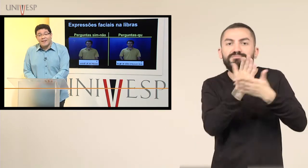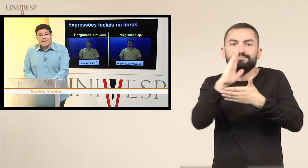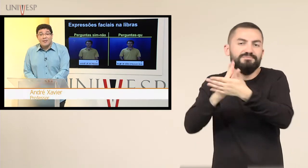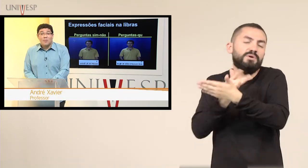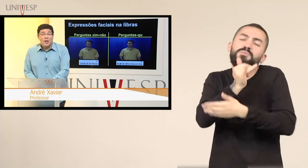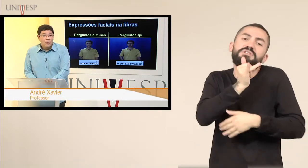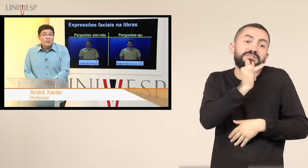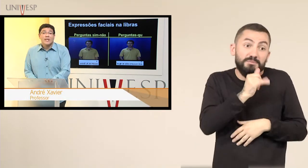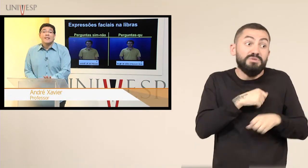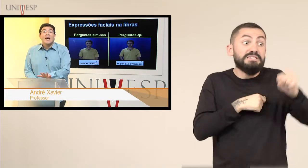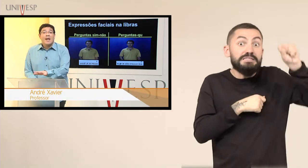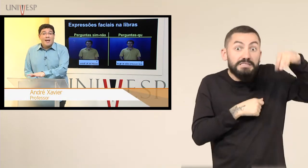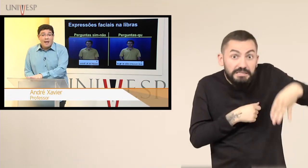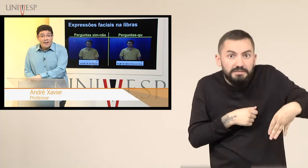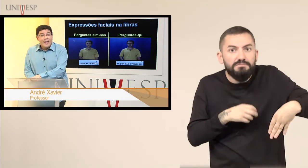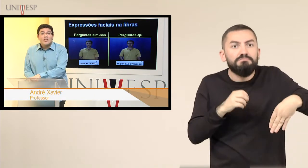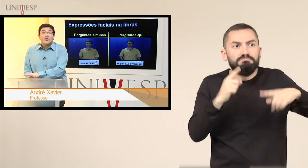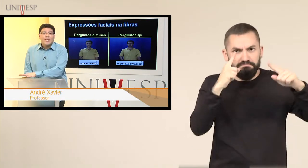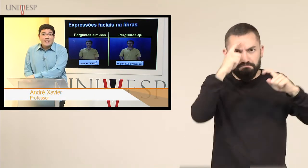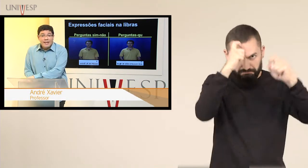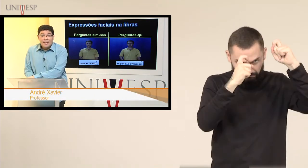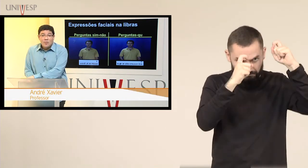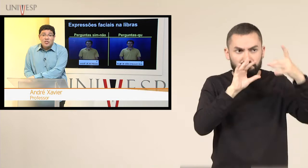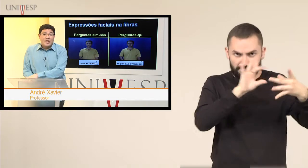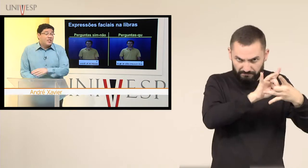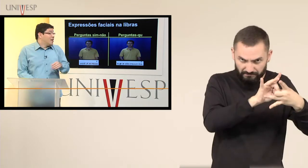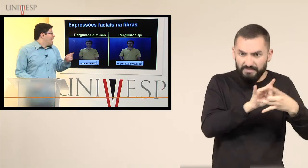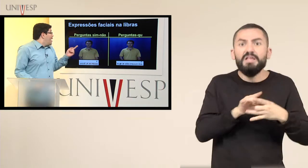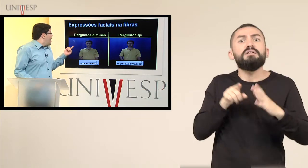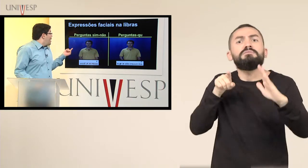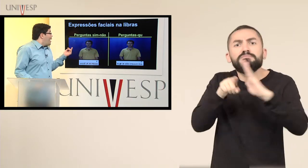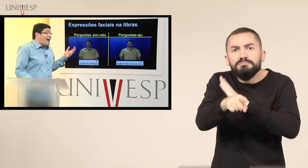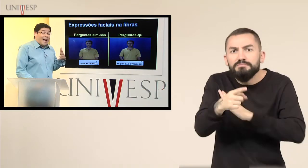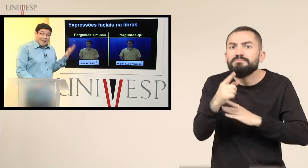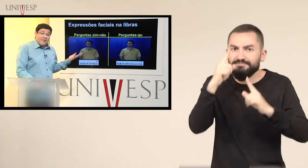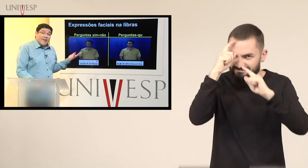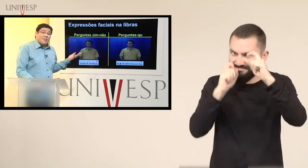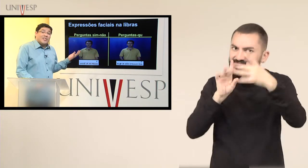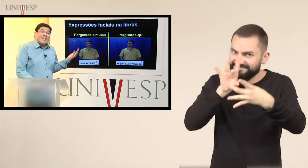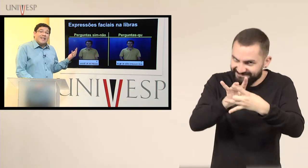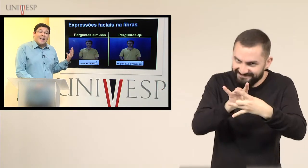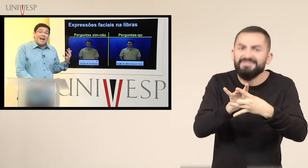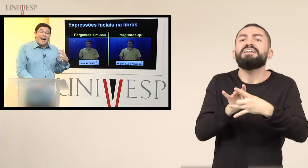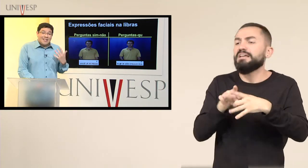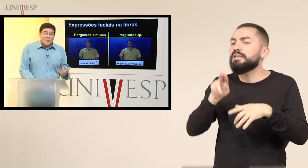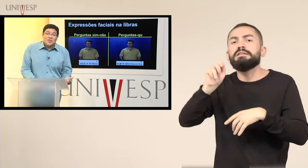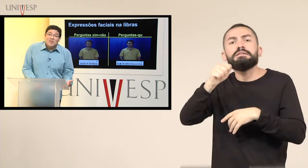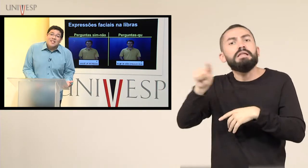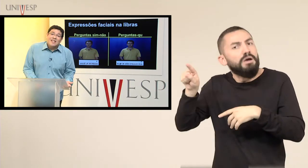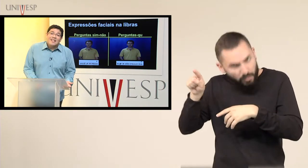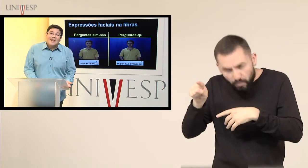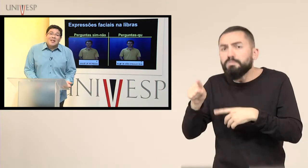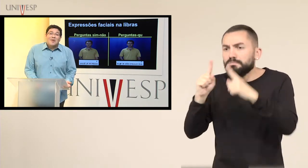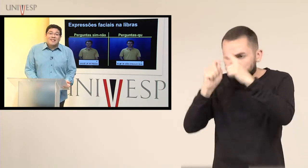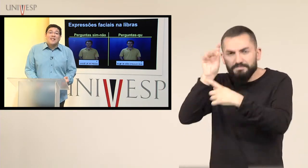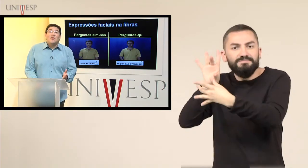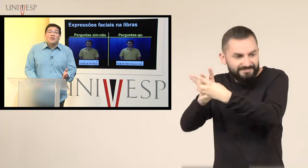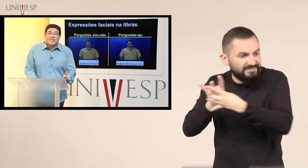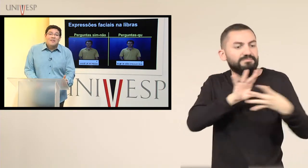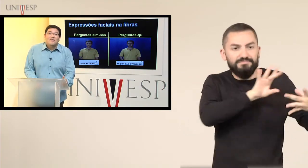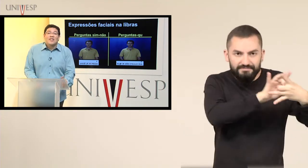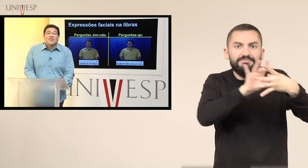que caracterizam perguntas, negações e assim por diante. Aqui vemos que as expressões faciais na